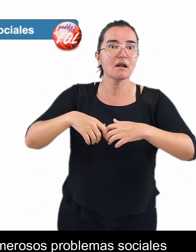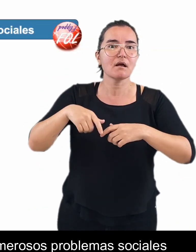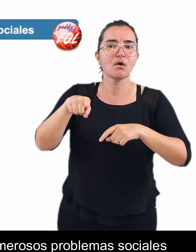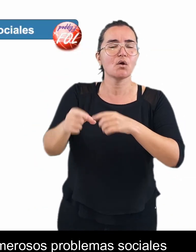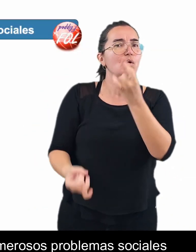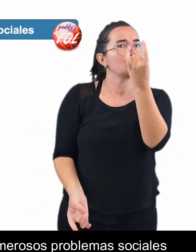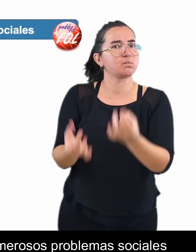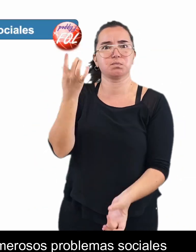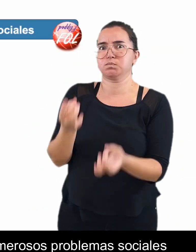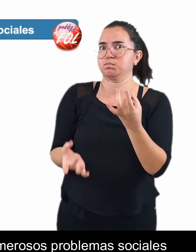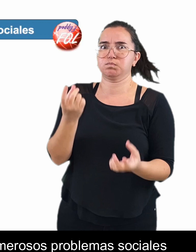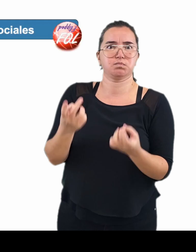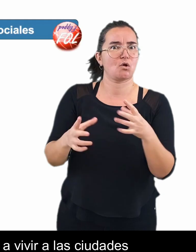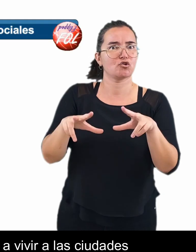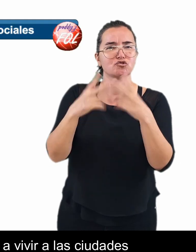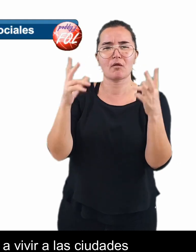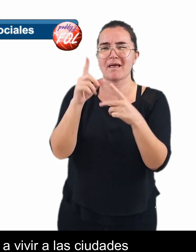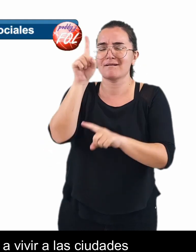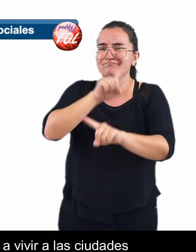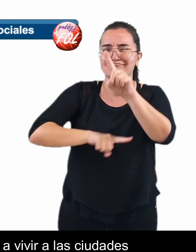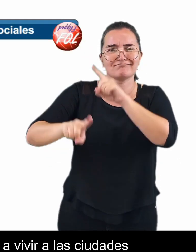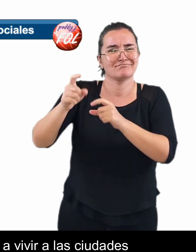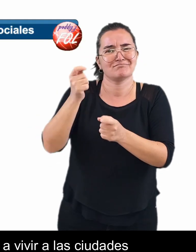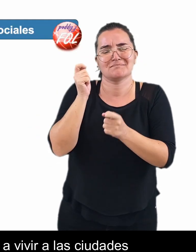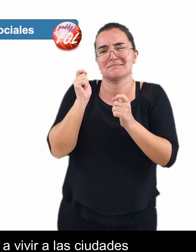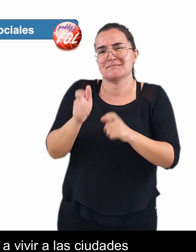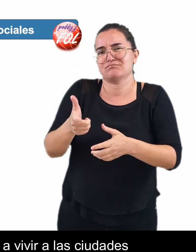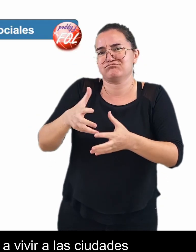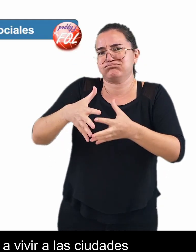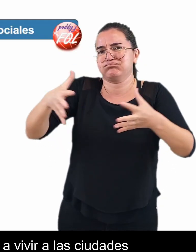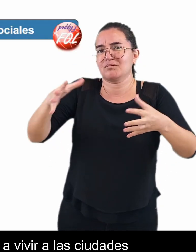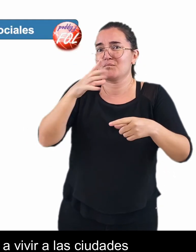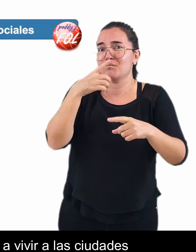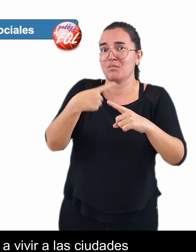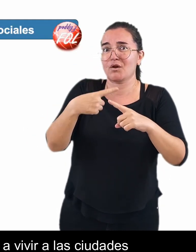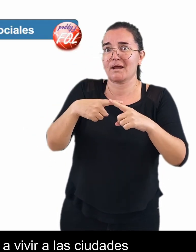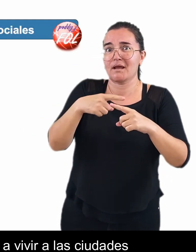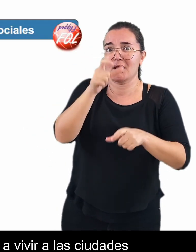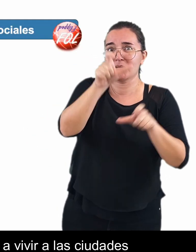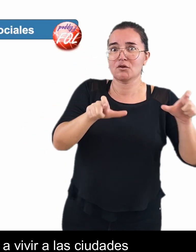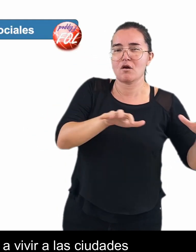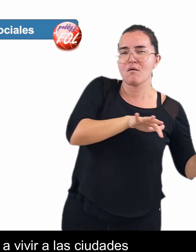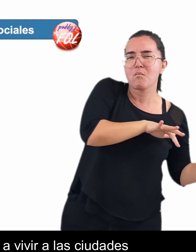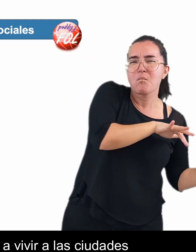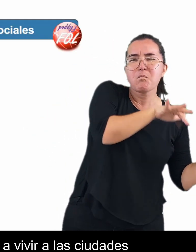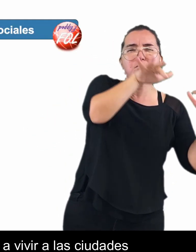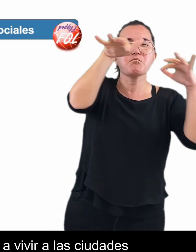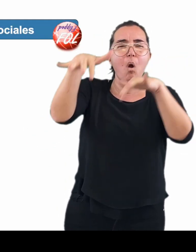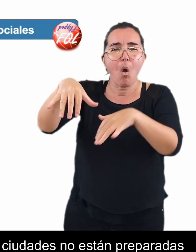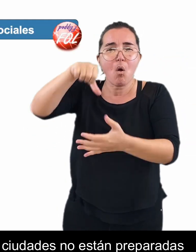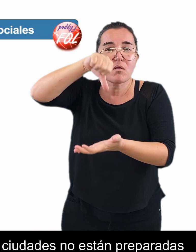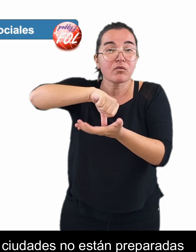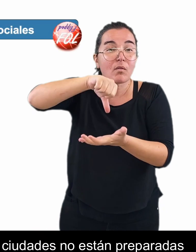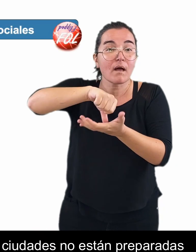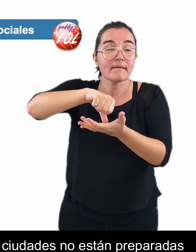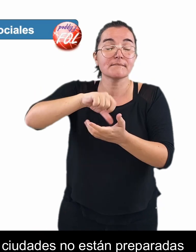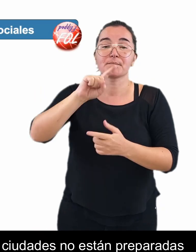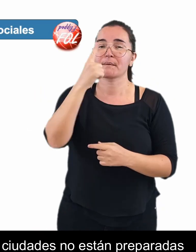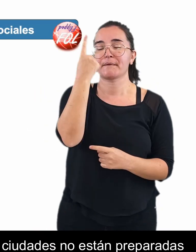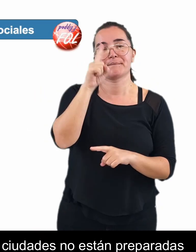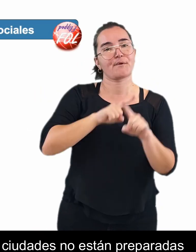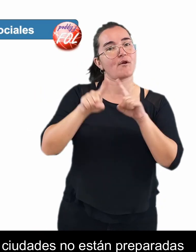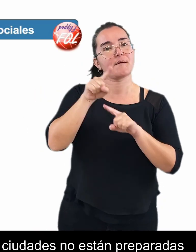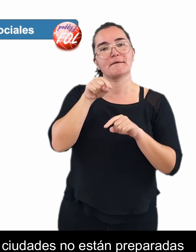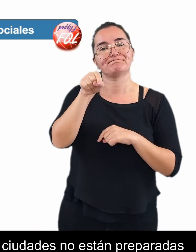acarrear numerosos problemas sociales. Al llegar grandes masas de personas a vivir a las ciudades, nos